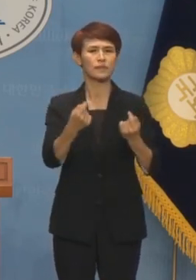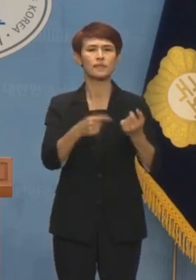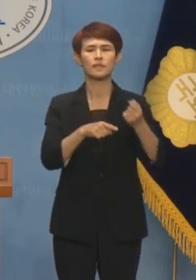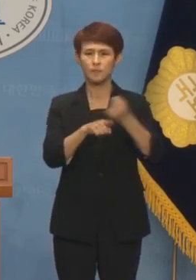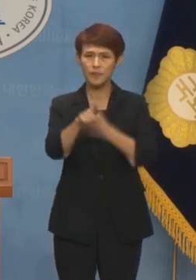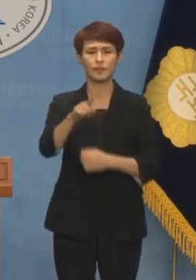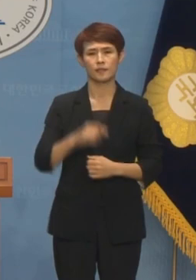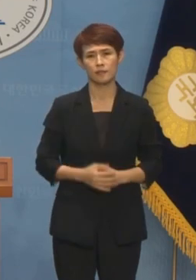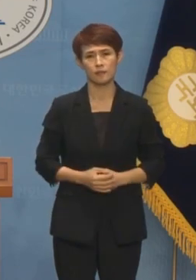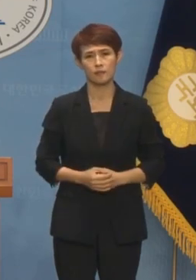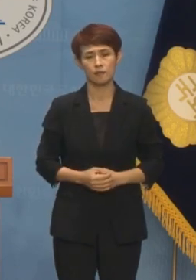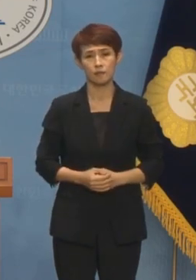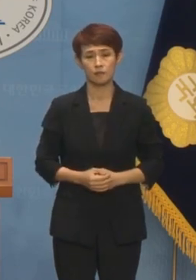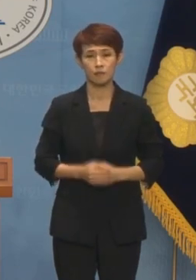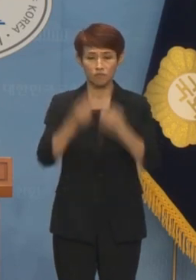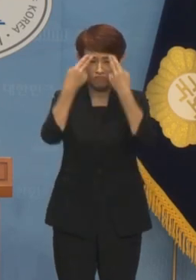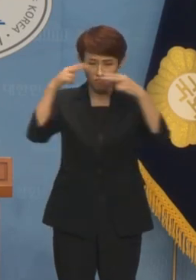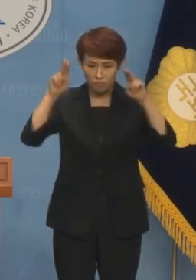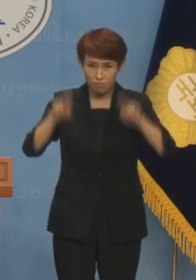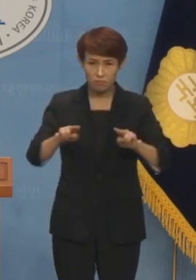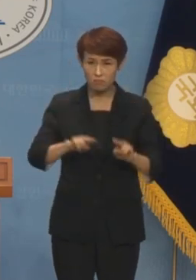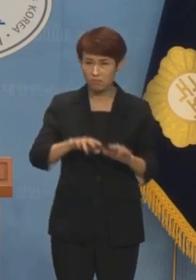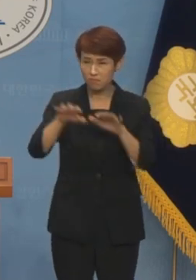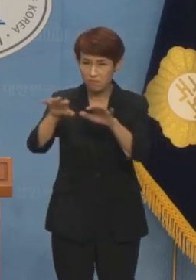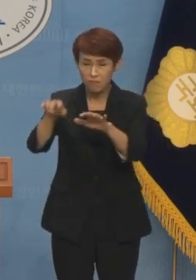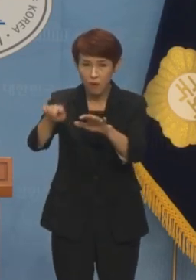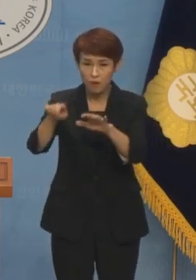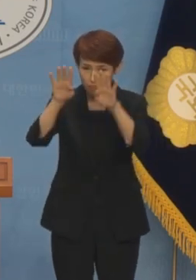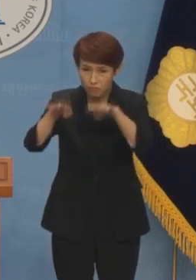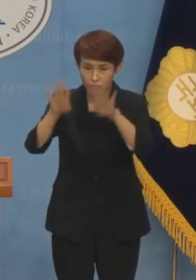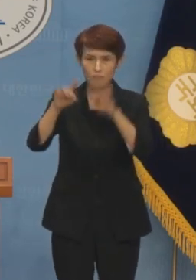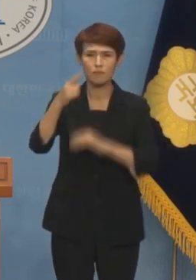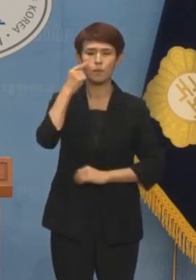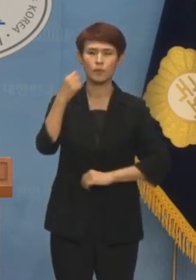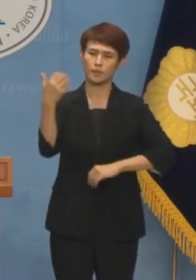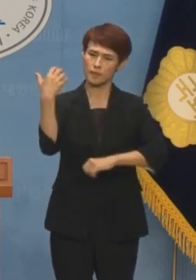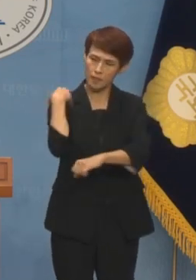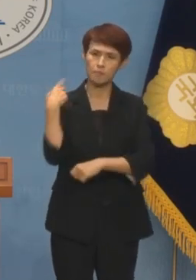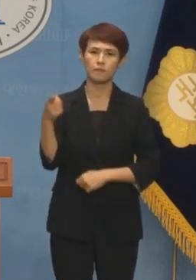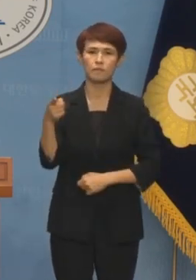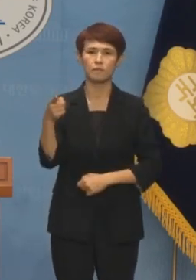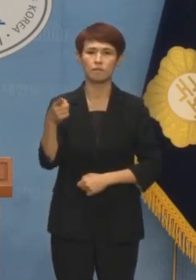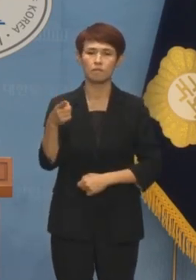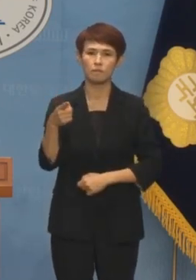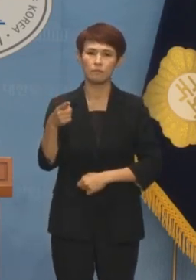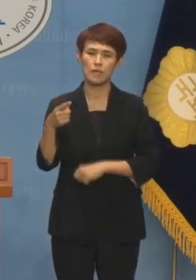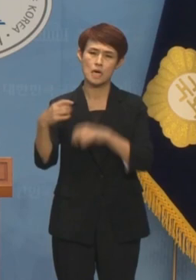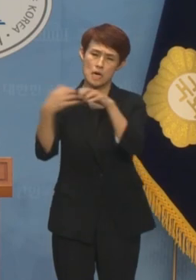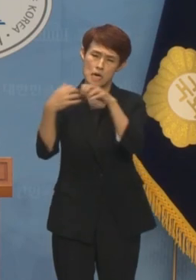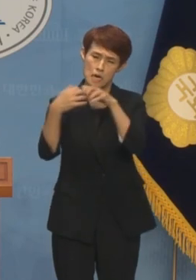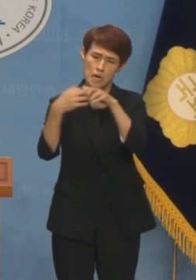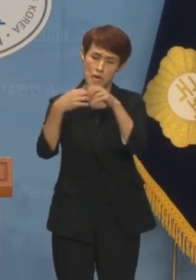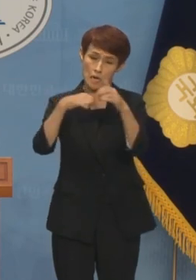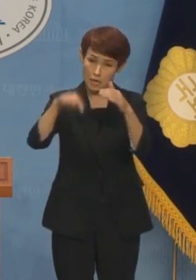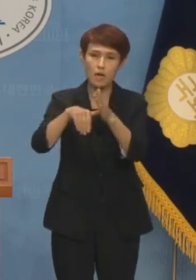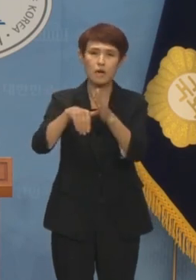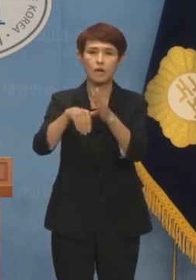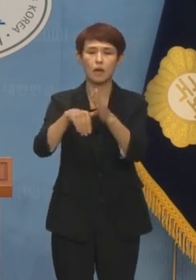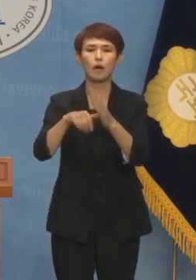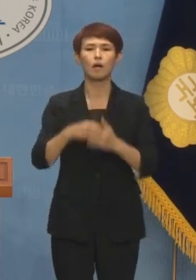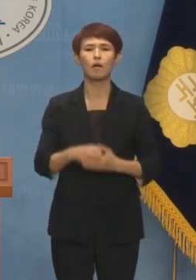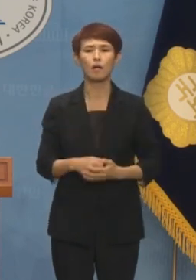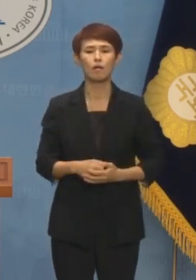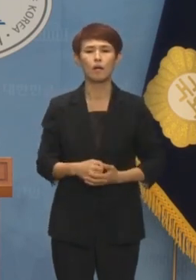의미입니다. 야스쿠니 신사는 일본의 책임으로 벌어진 여러 침략 전쟁에서 일왕을